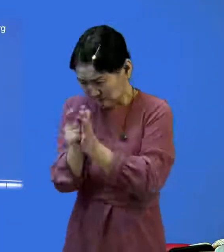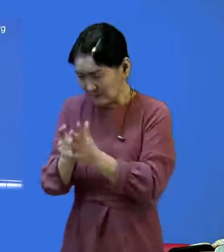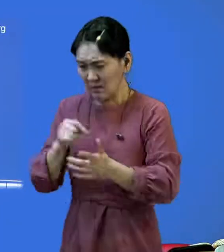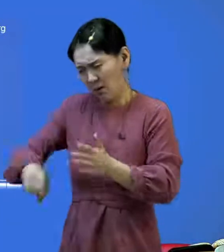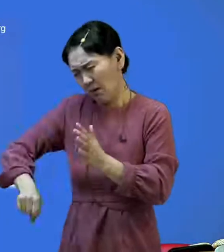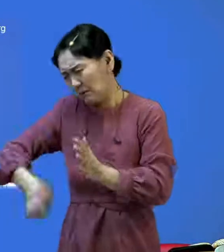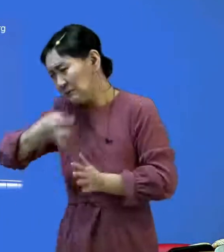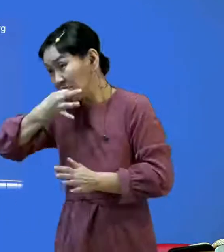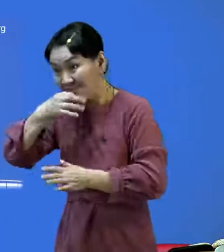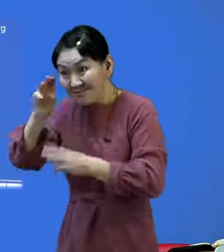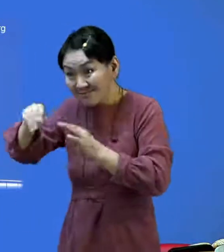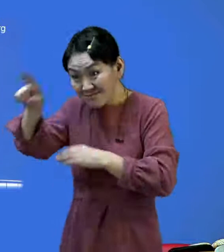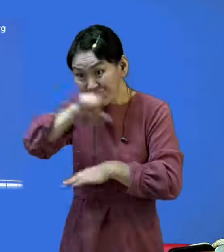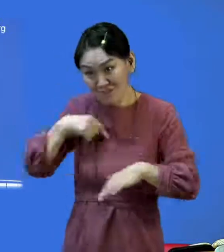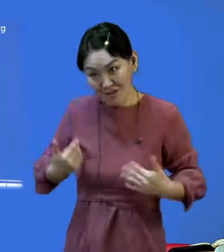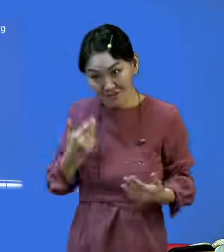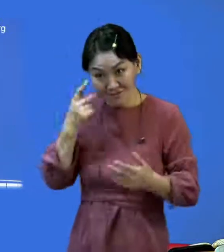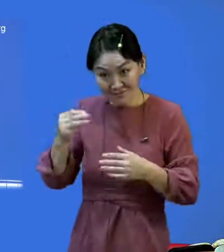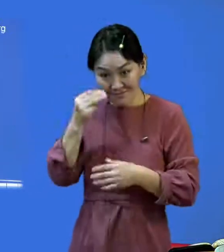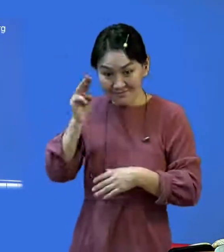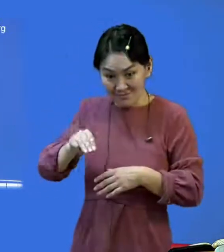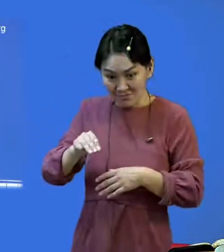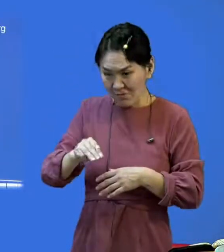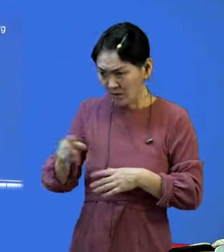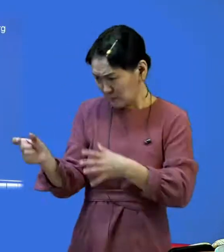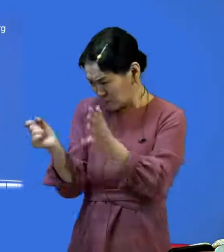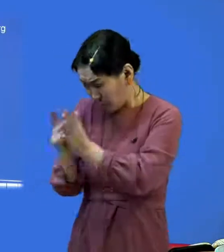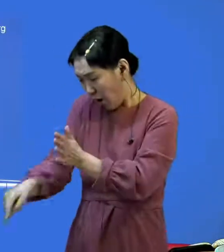чухал ажлаа хойшлуулж болно.